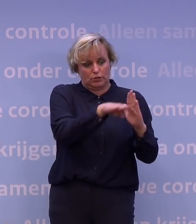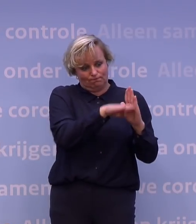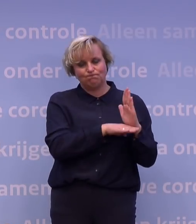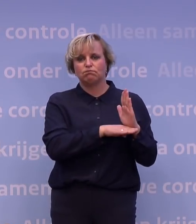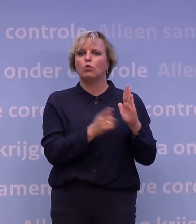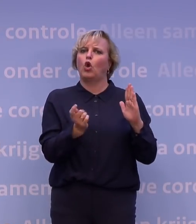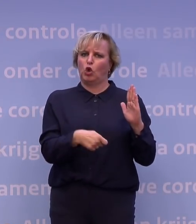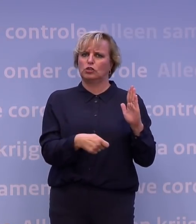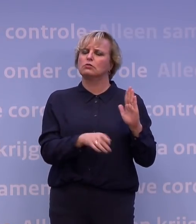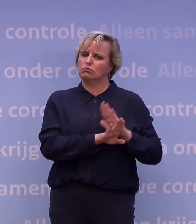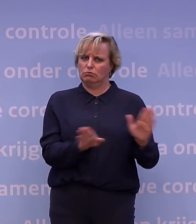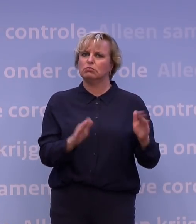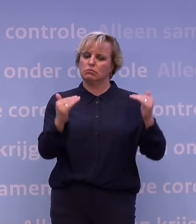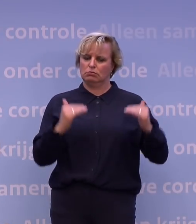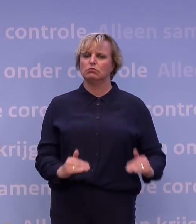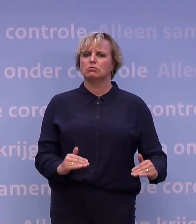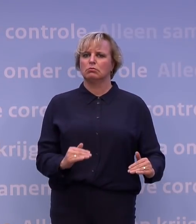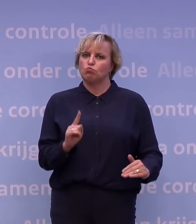nodig. En lukt het ons ook echt om die error af te buigen?